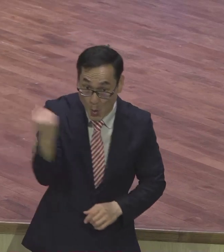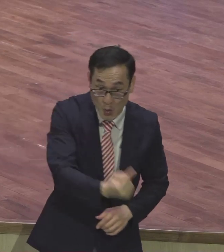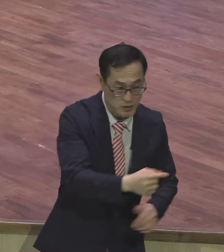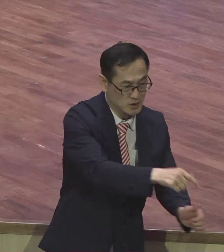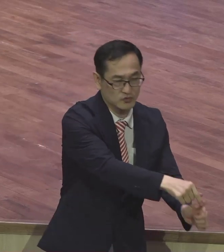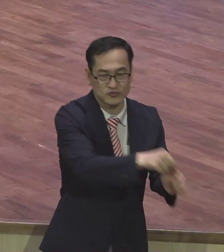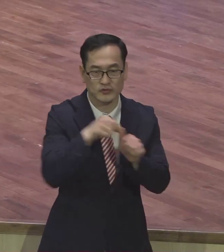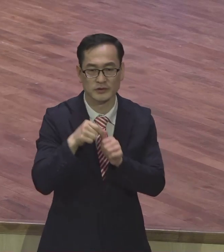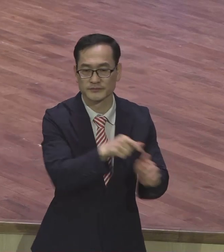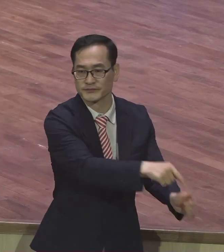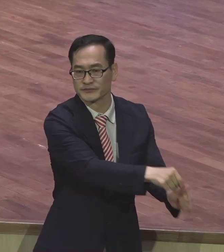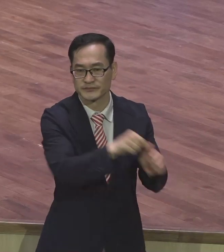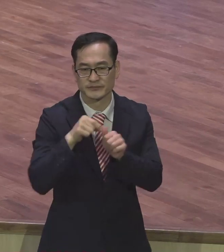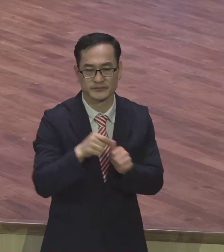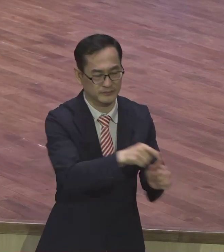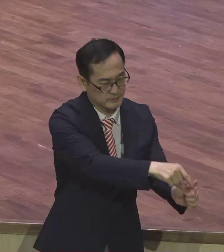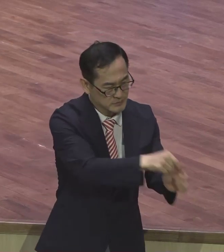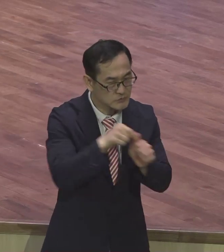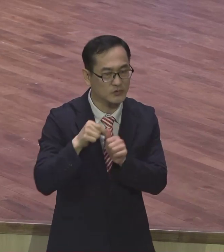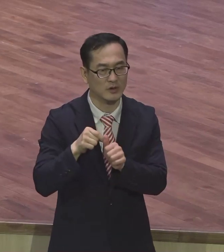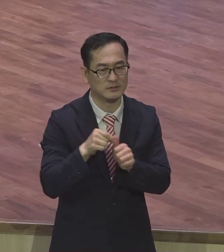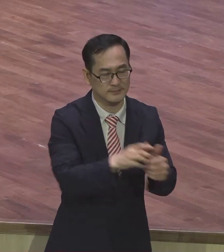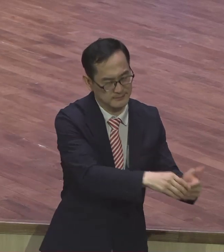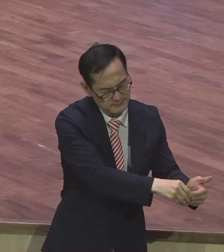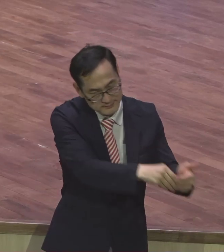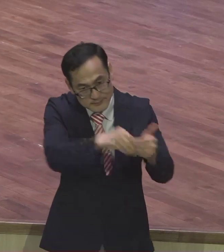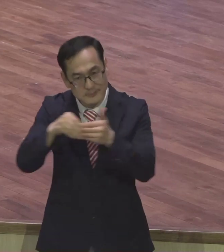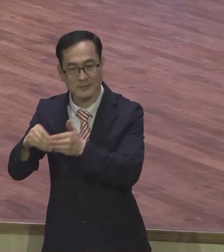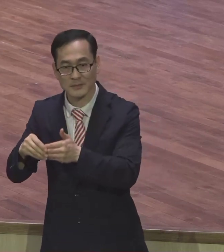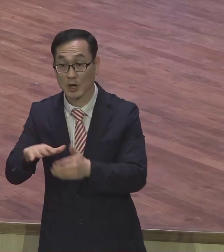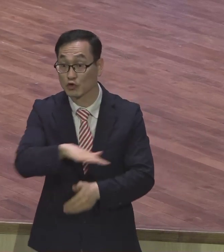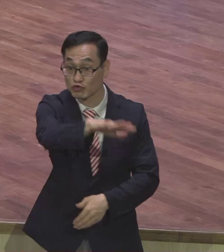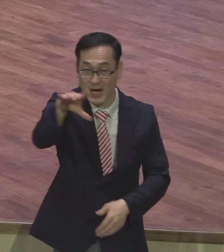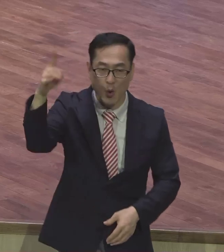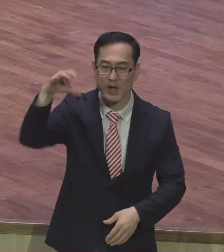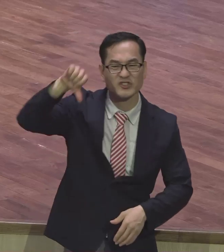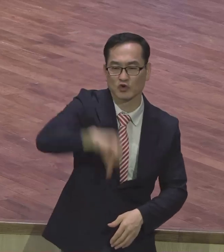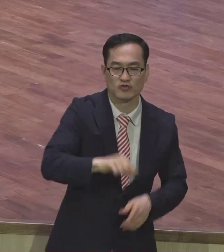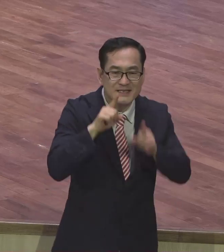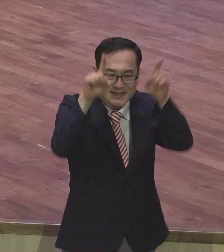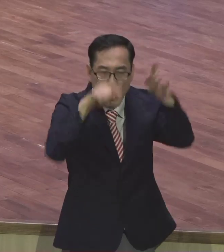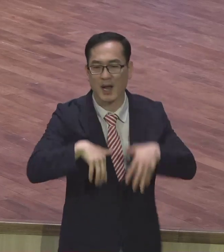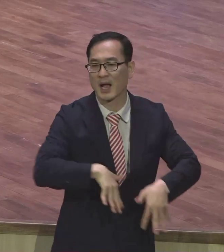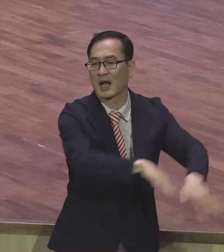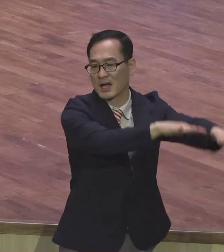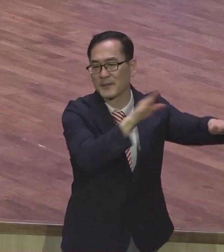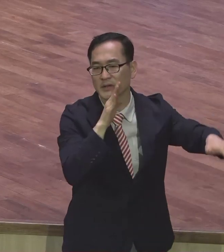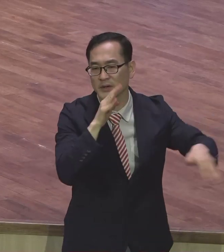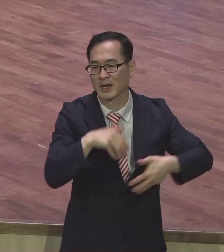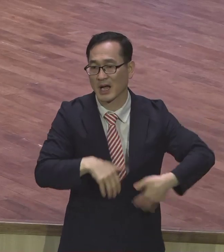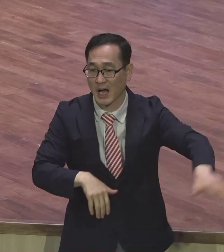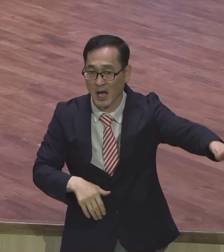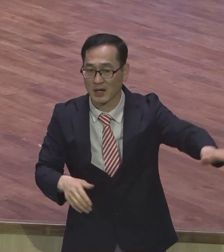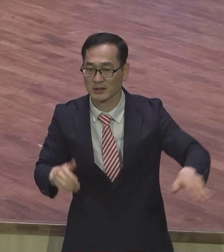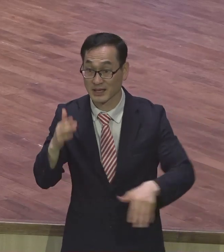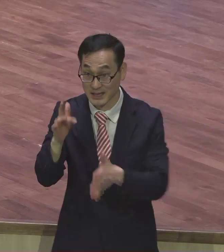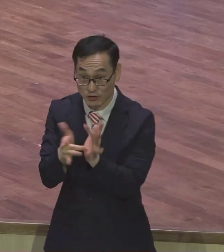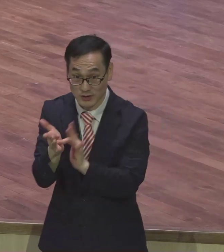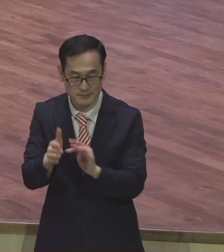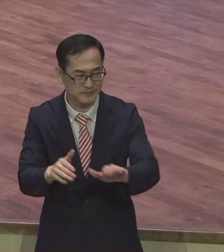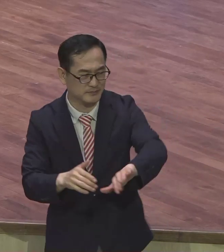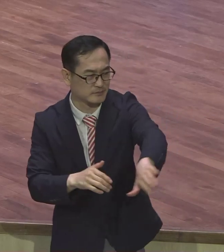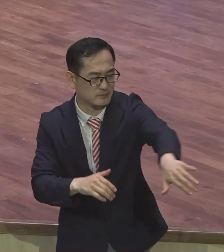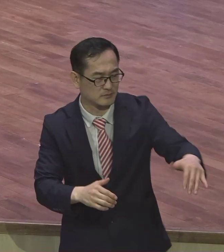그리스도가 이 저주받을 저와 여러분을 대신해서 희생 제물이 되셨다